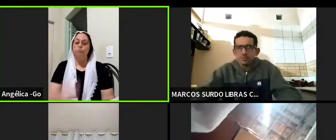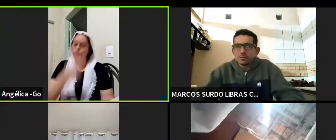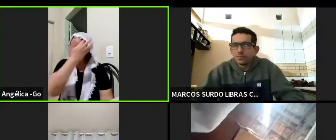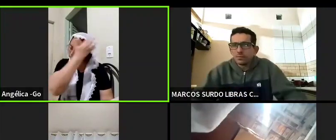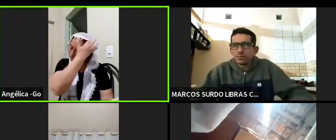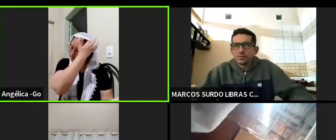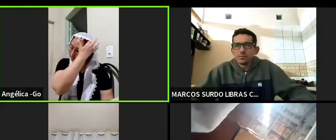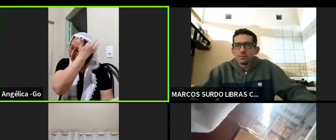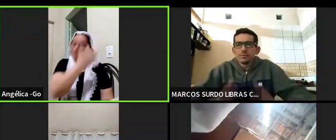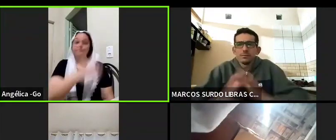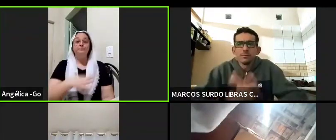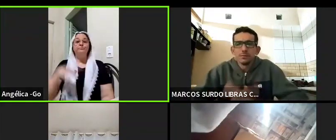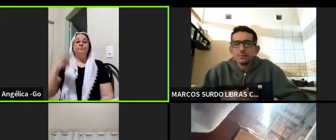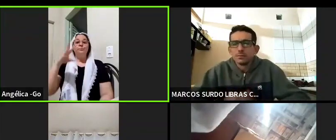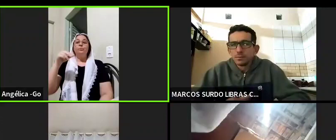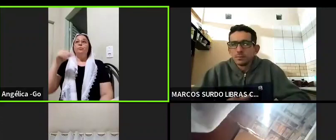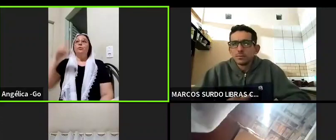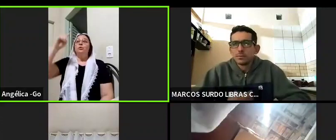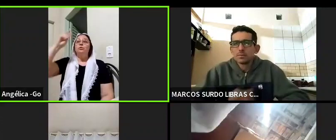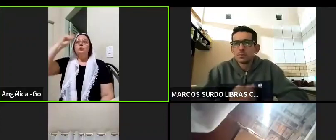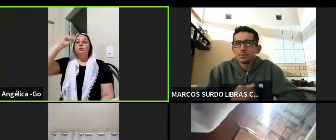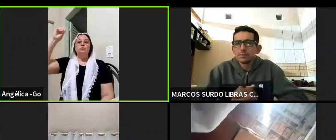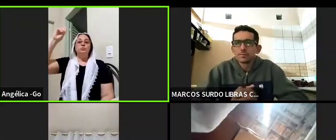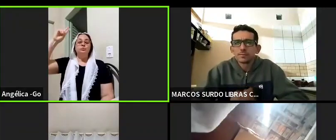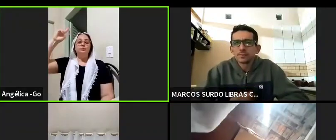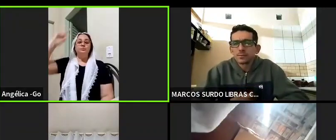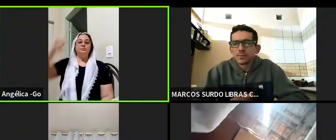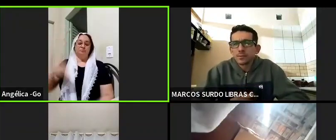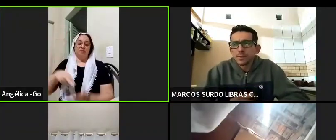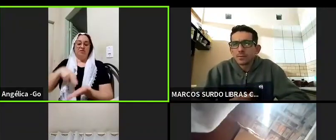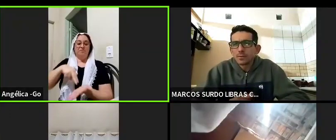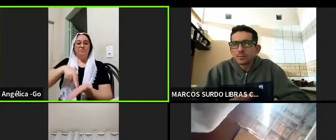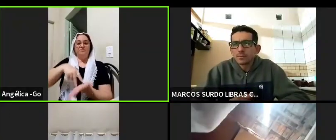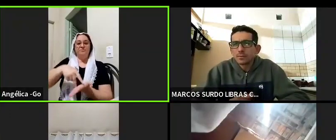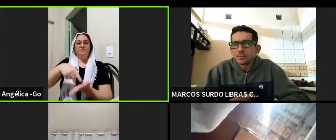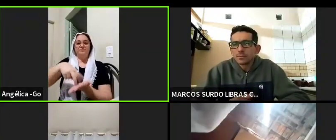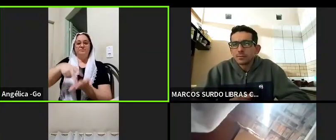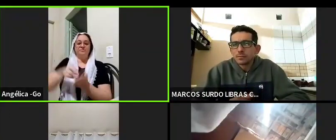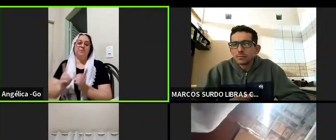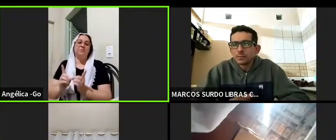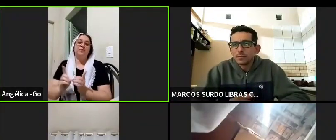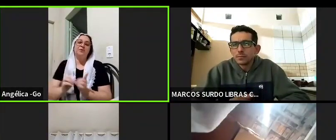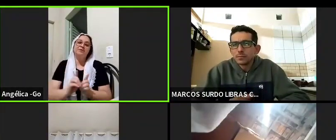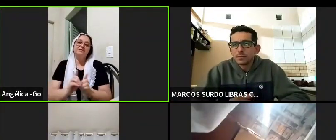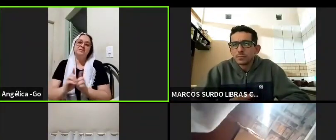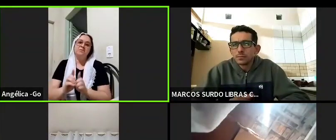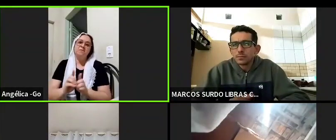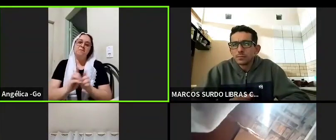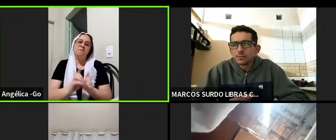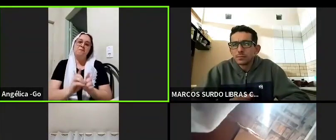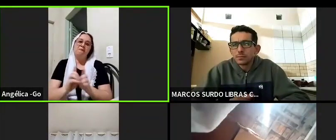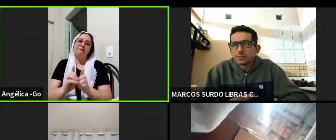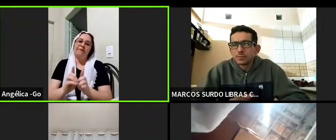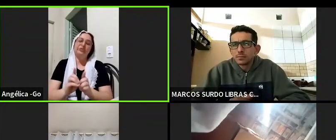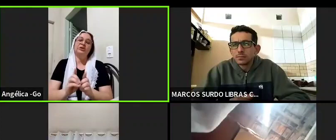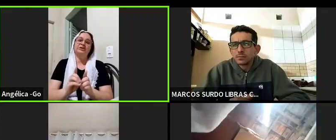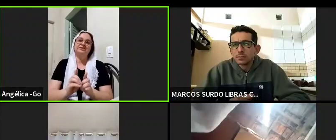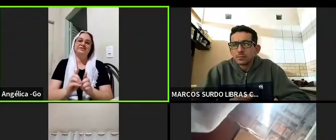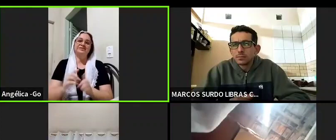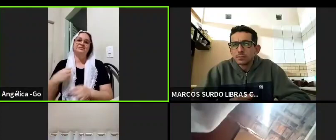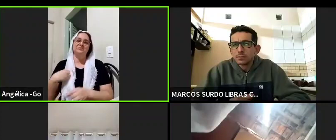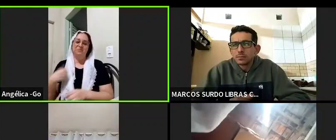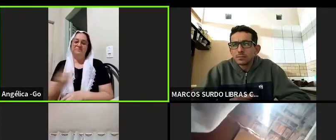Glória a Deus. Não tem como, né? Tem hora que a gente não vê a nossa sombra porque não tem alguma